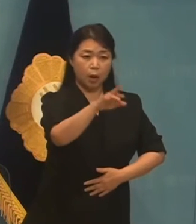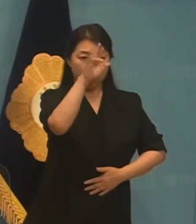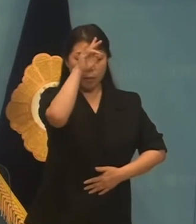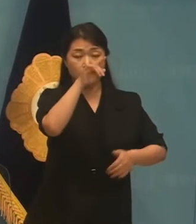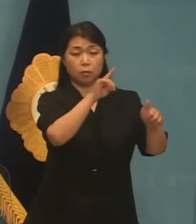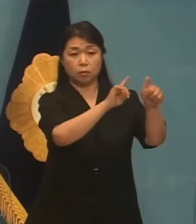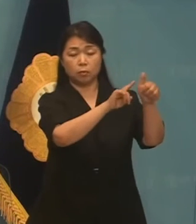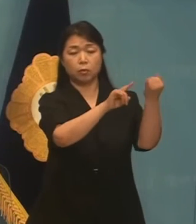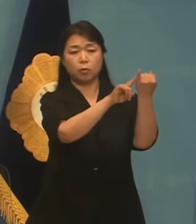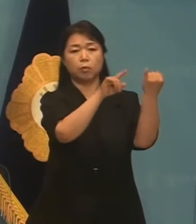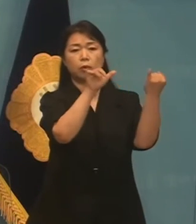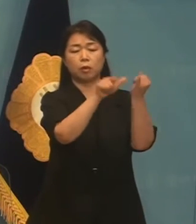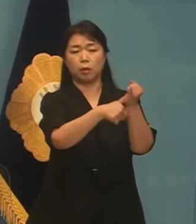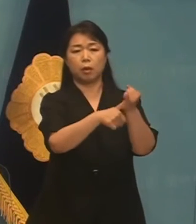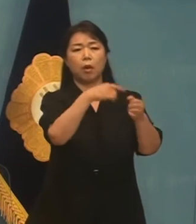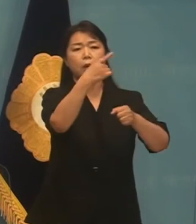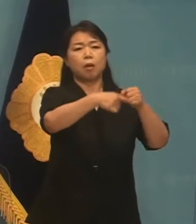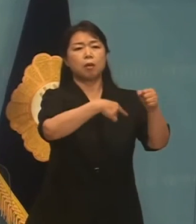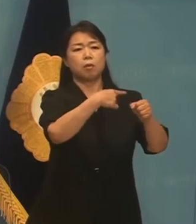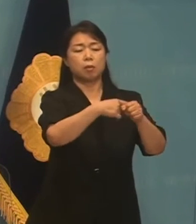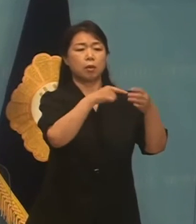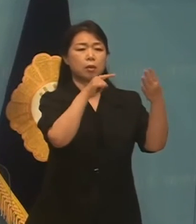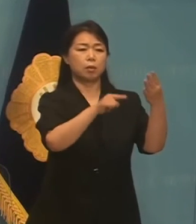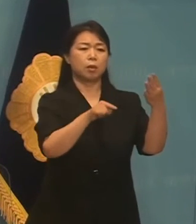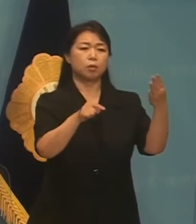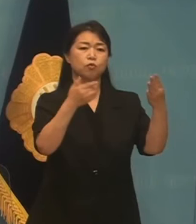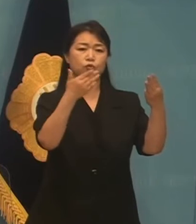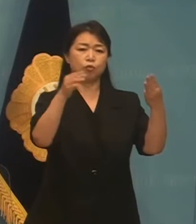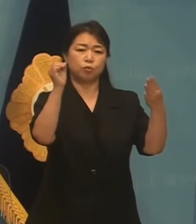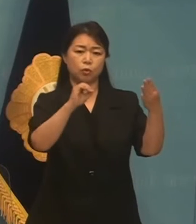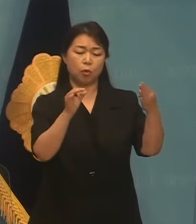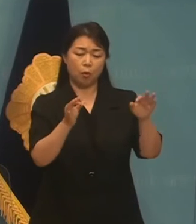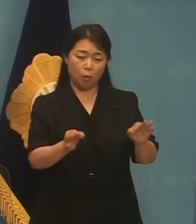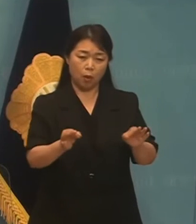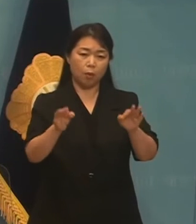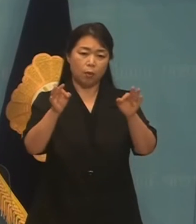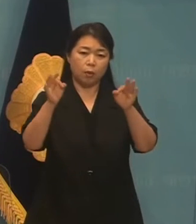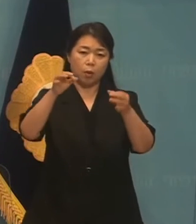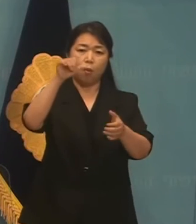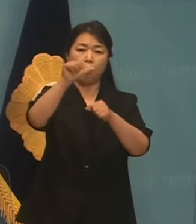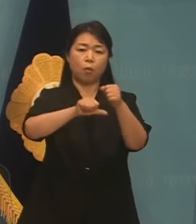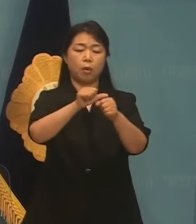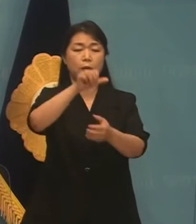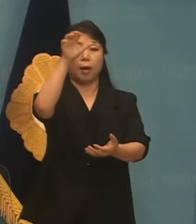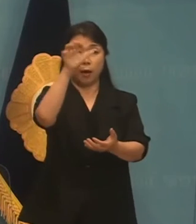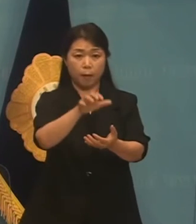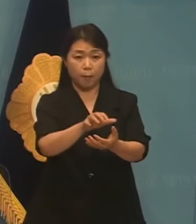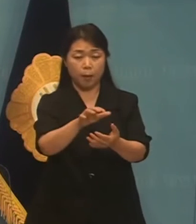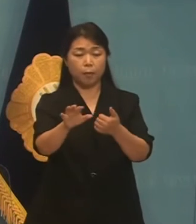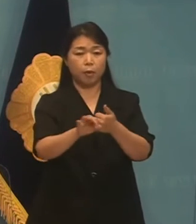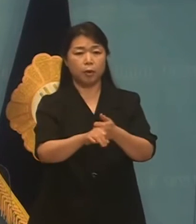정부 때는 1년에 4.9%가 올라서 5년으로 환산하면